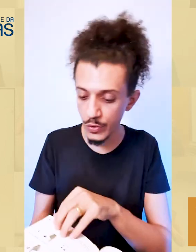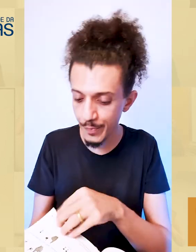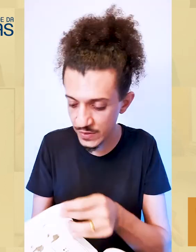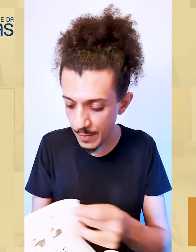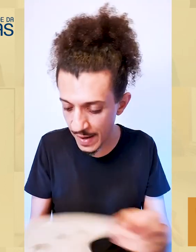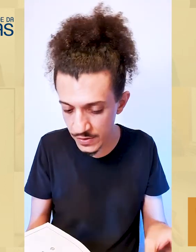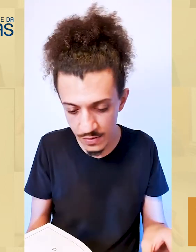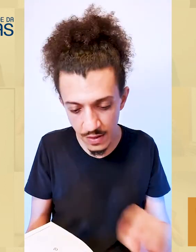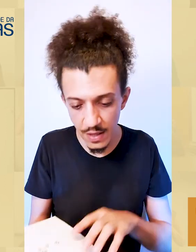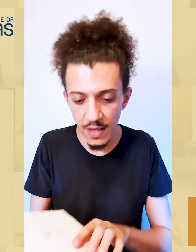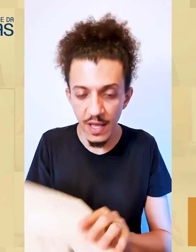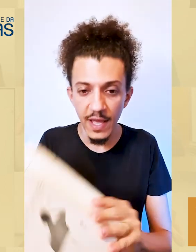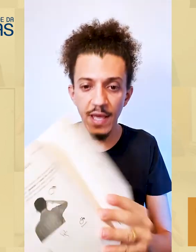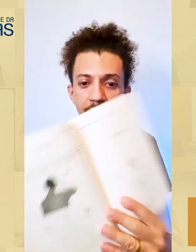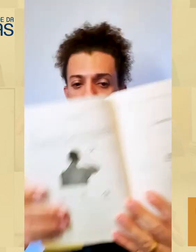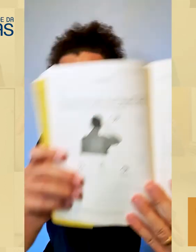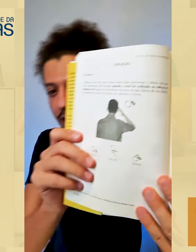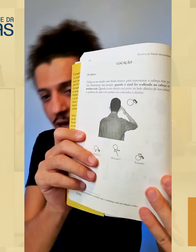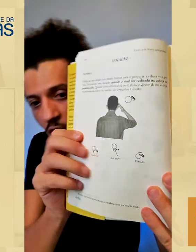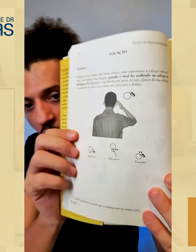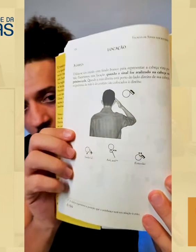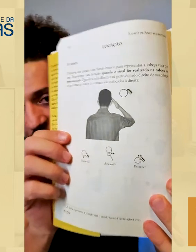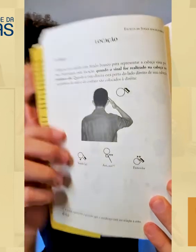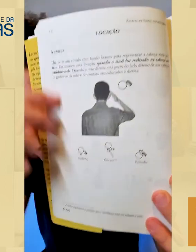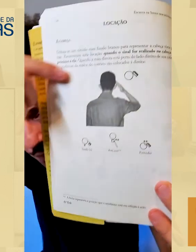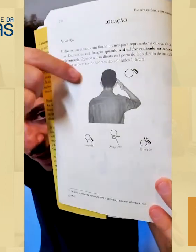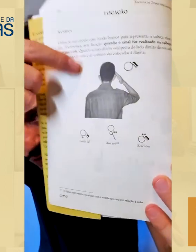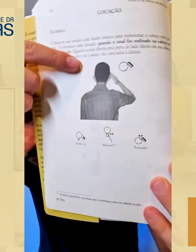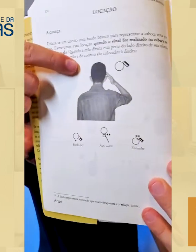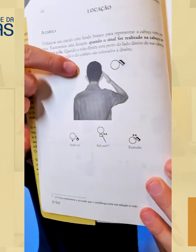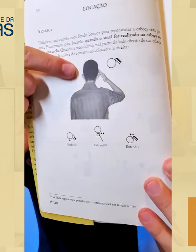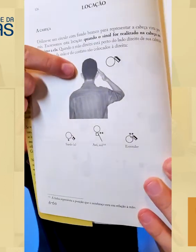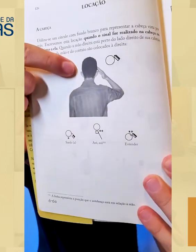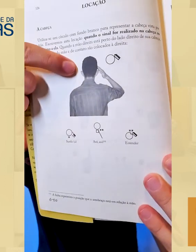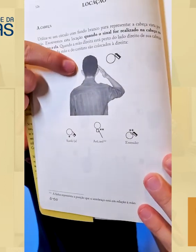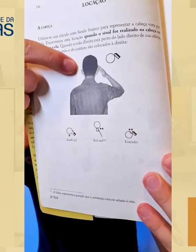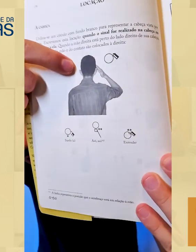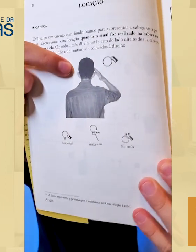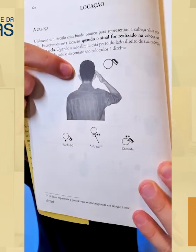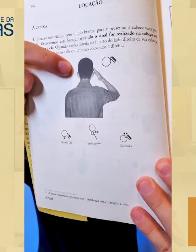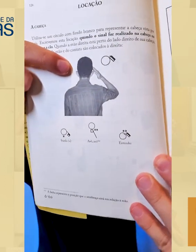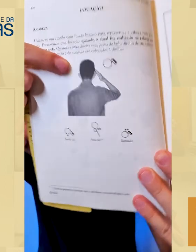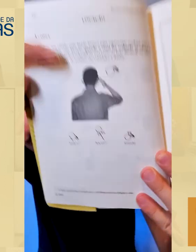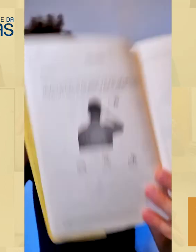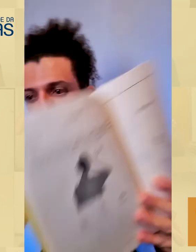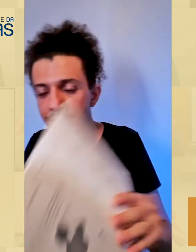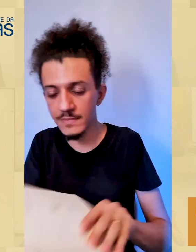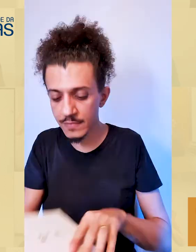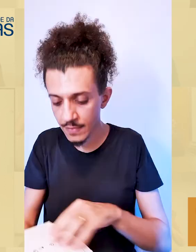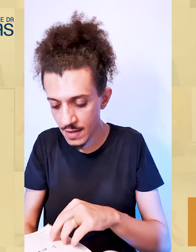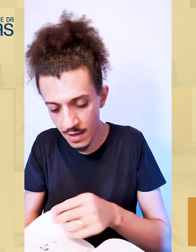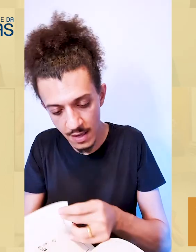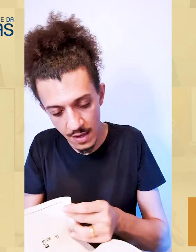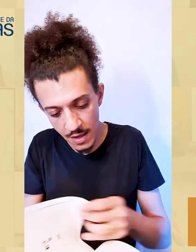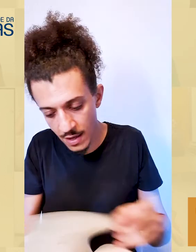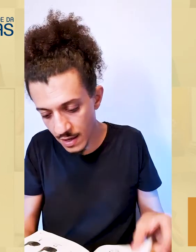é todo passo a passo. Ele tem uma versão minha aqui com cabelo curto, de alguns anos atrás.